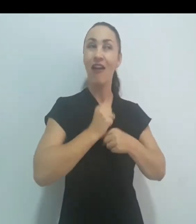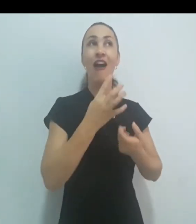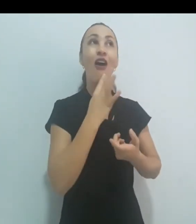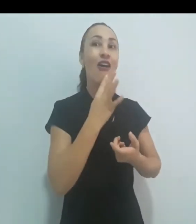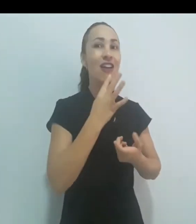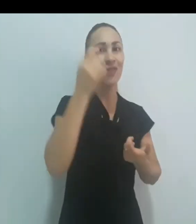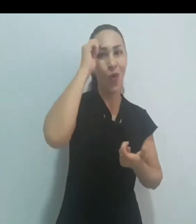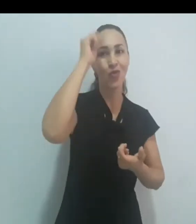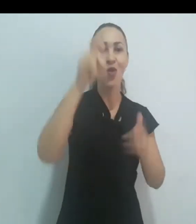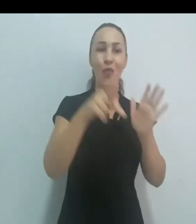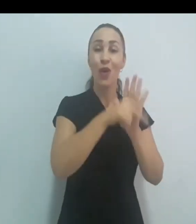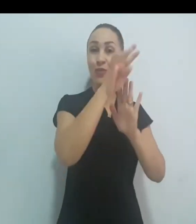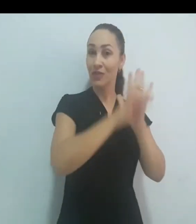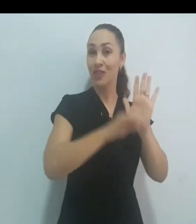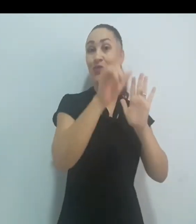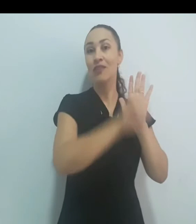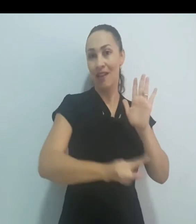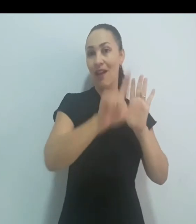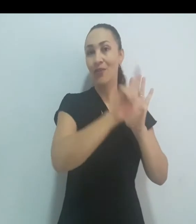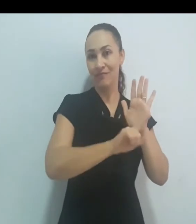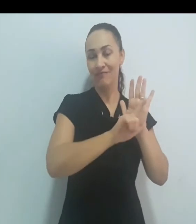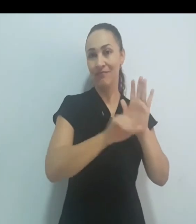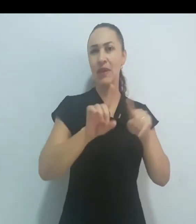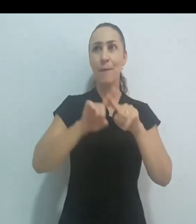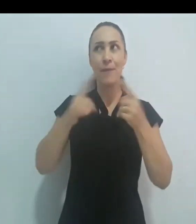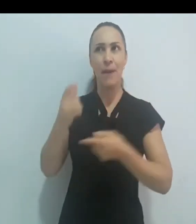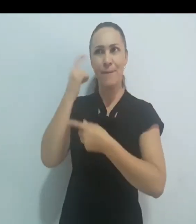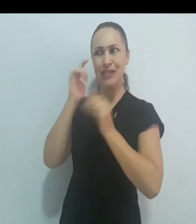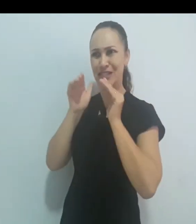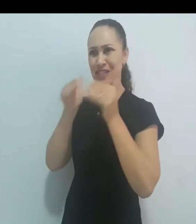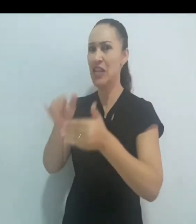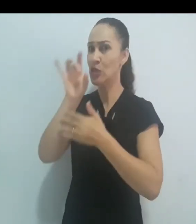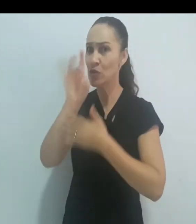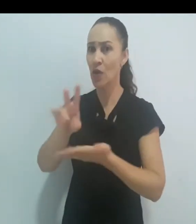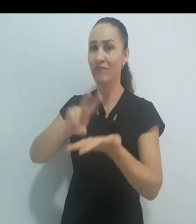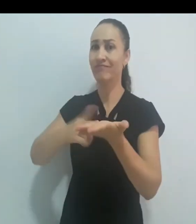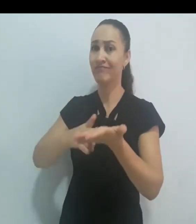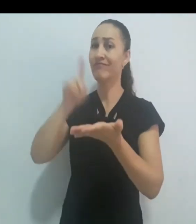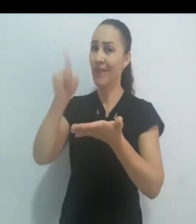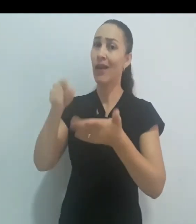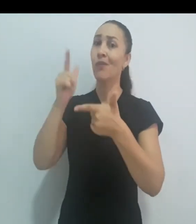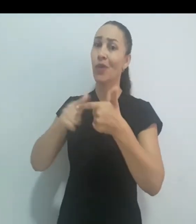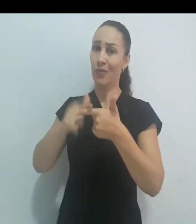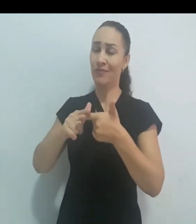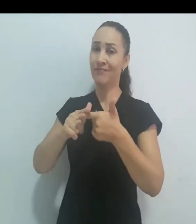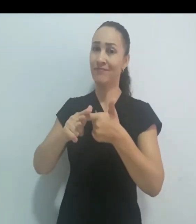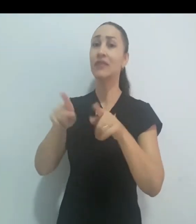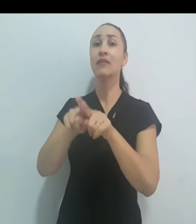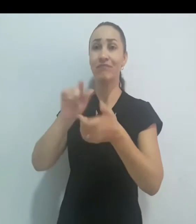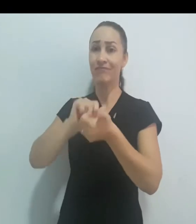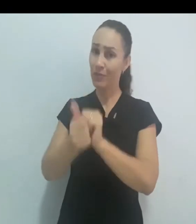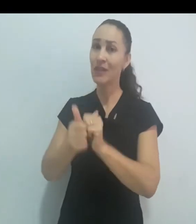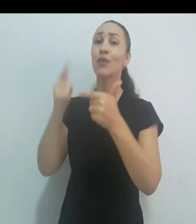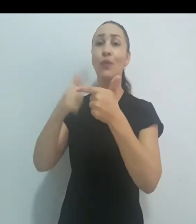apropriar, possam conhecer o autor e o texto literário. Mas não pensar só nessa tradução seria um problema, né?